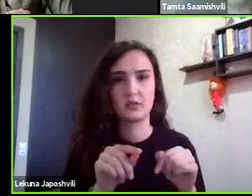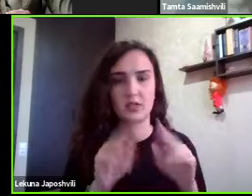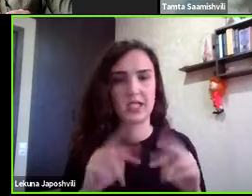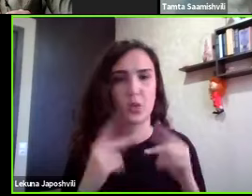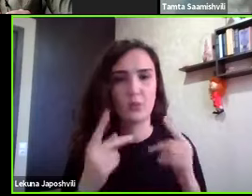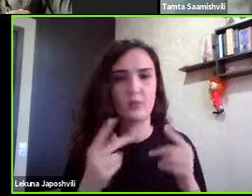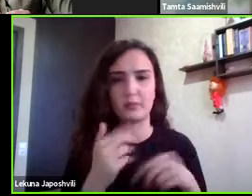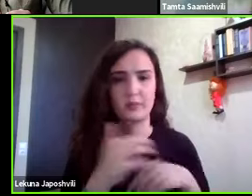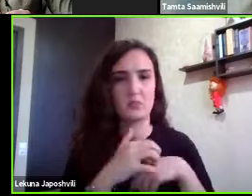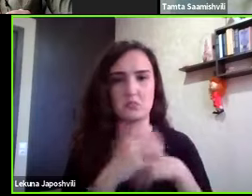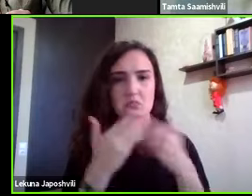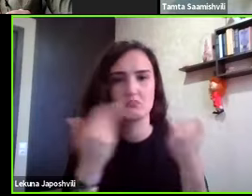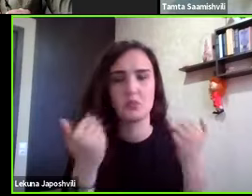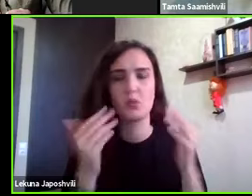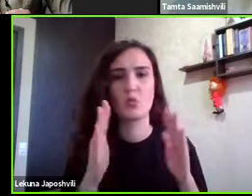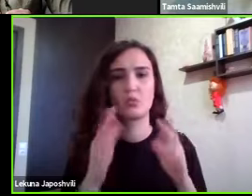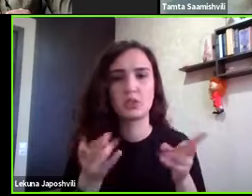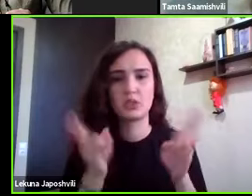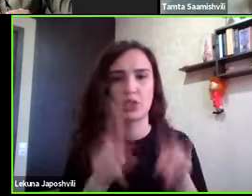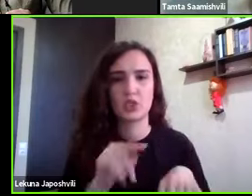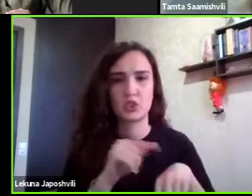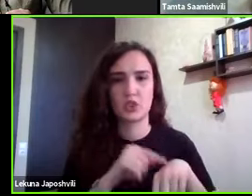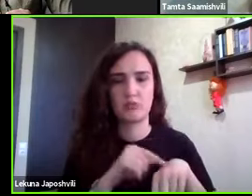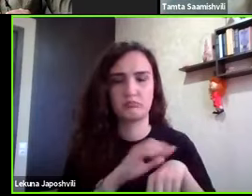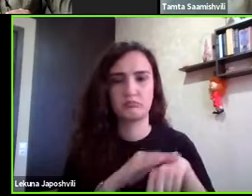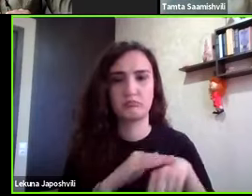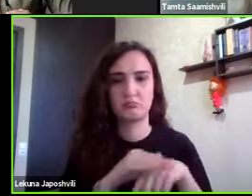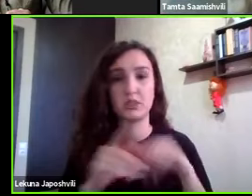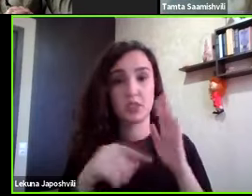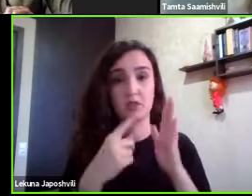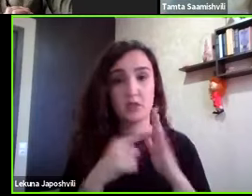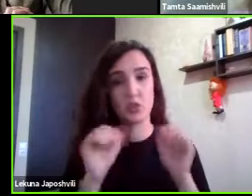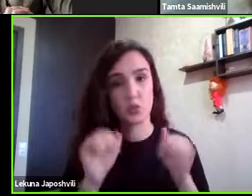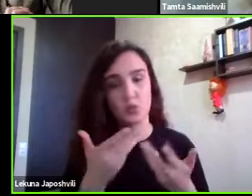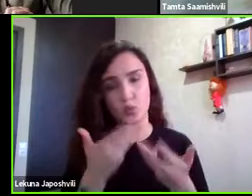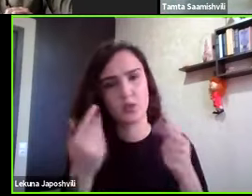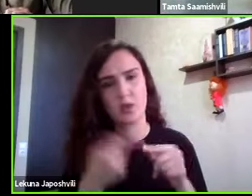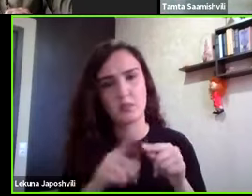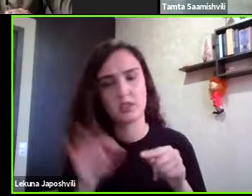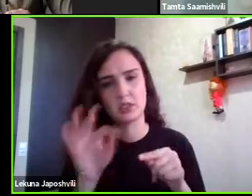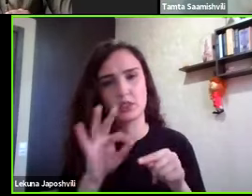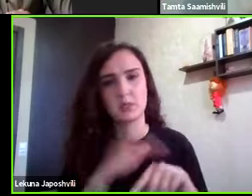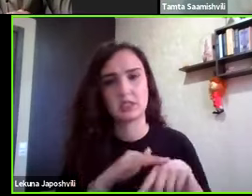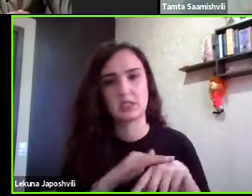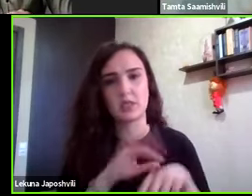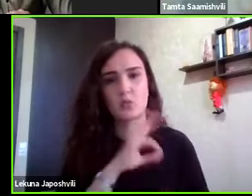აღარ ეკავება, მხოლოდ კლავზე დარჩა. და ასეთი კითხვა აქვს, რომ შეუძლია თუ არა ამაზის გამოყენება.